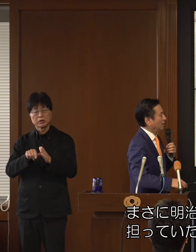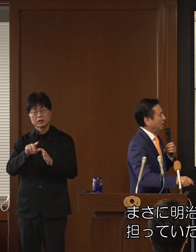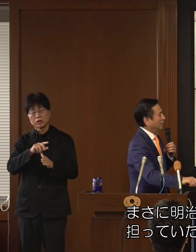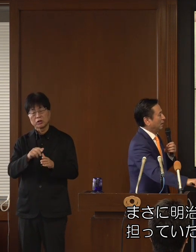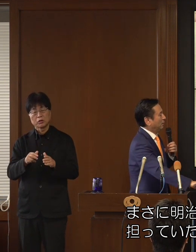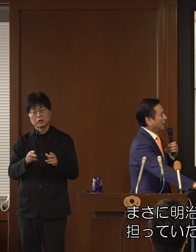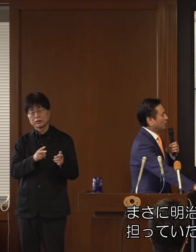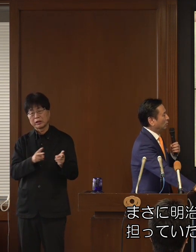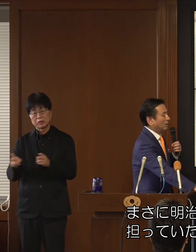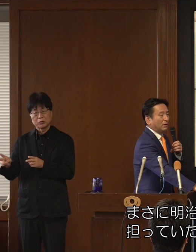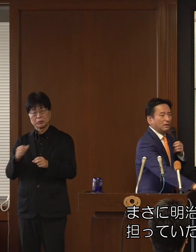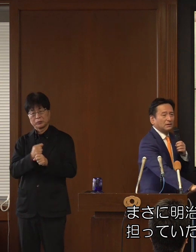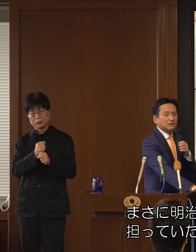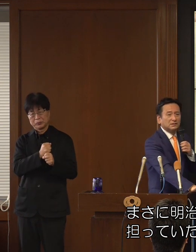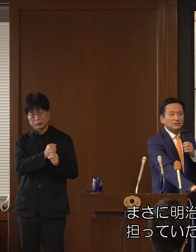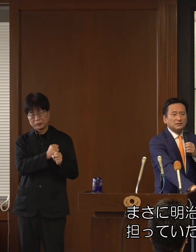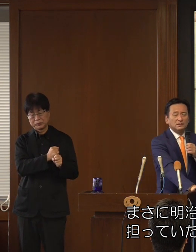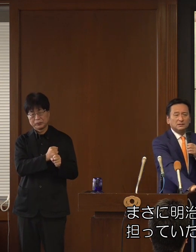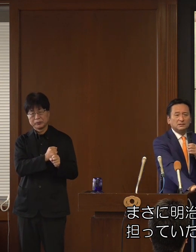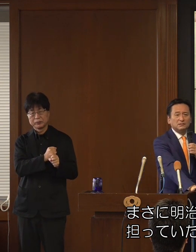ず、まあ